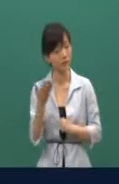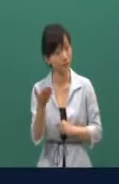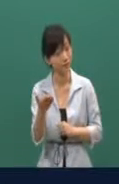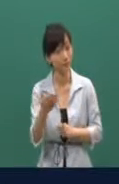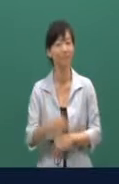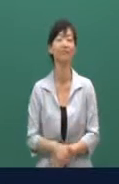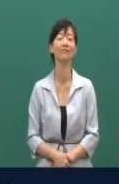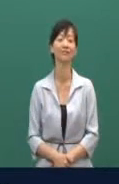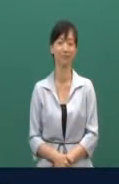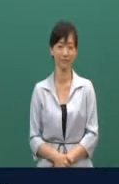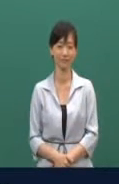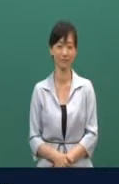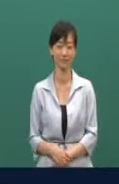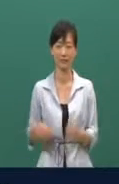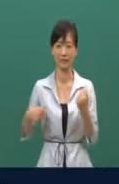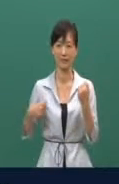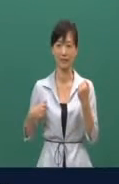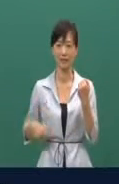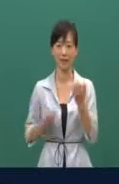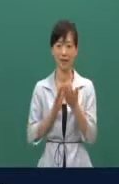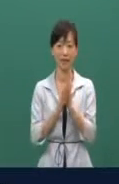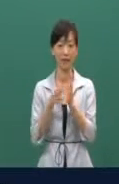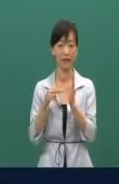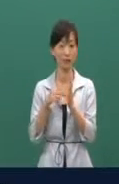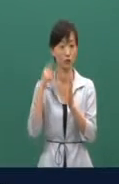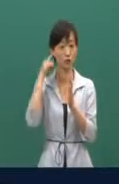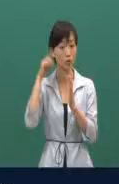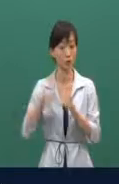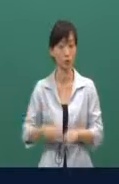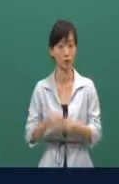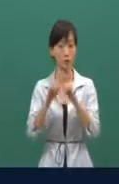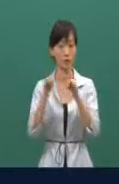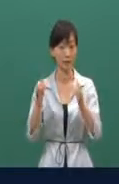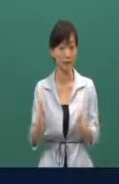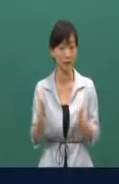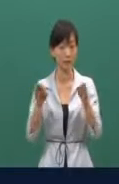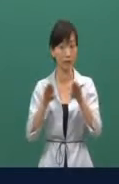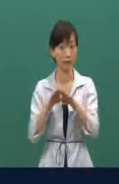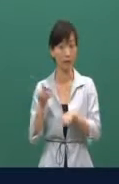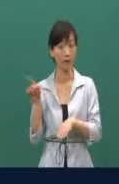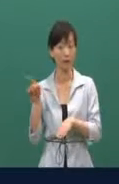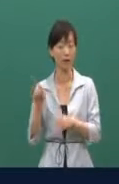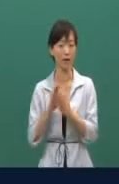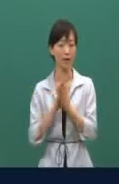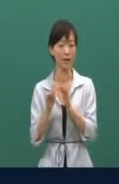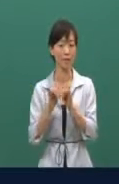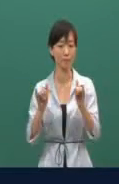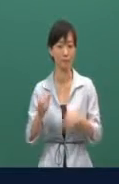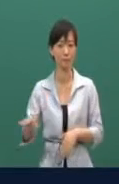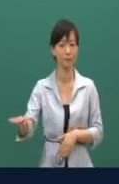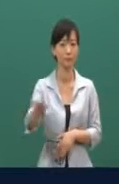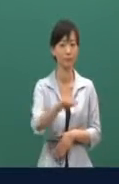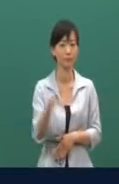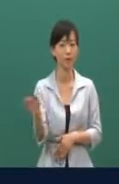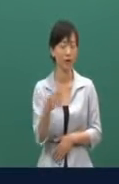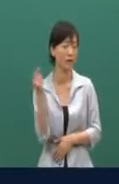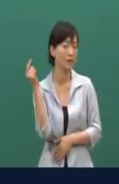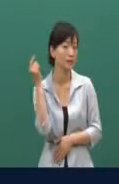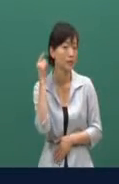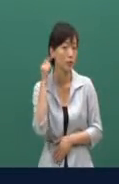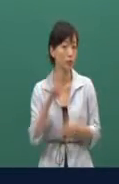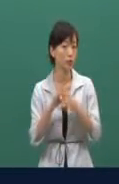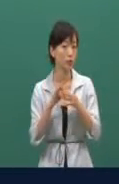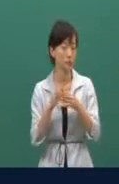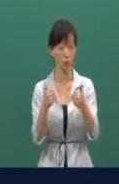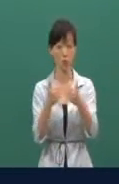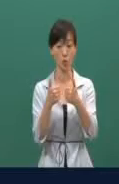悩みをお持ちの方はおられませんか？滋賀県立聴覚障害者センターでは、県民の皆さん